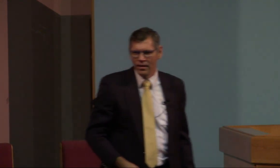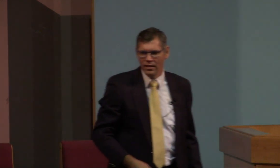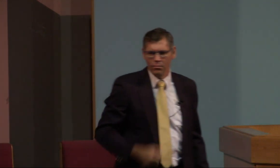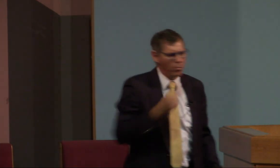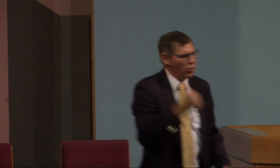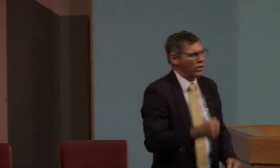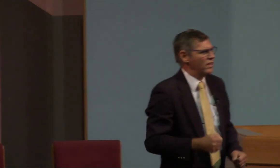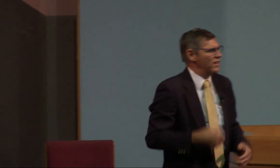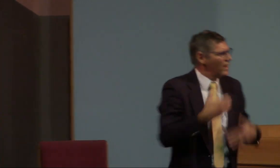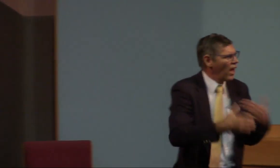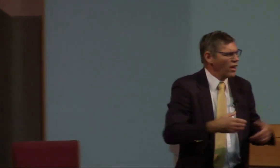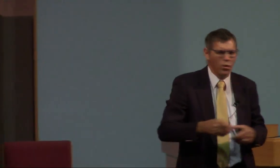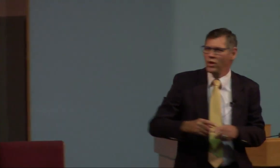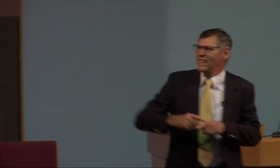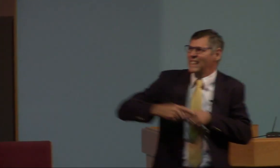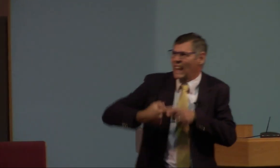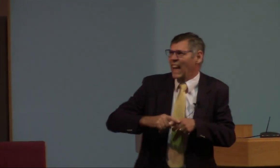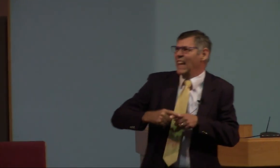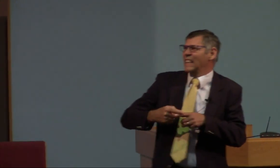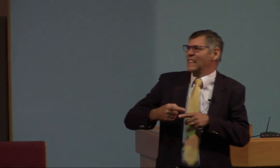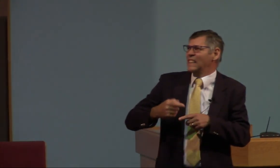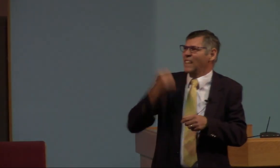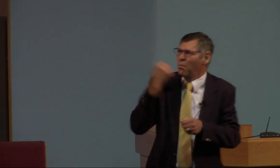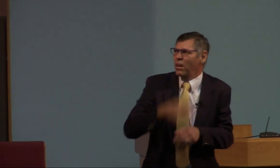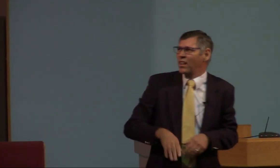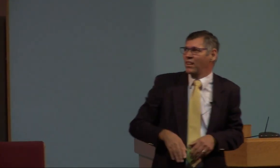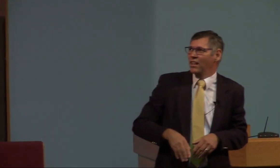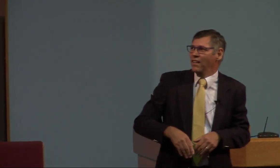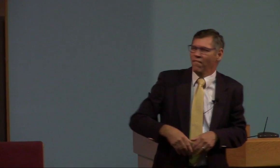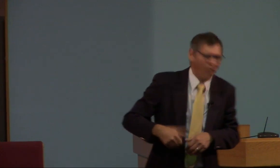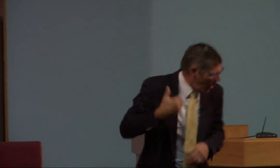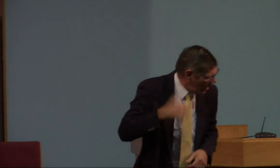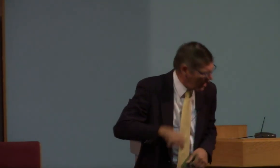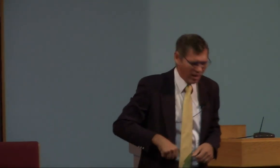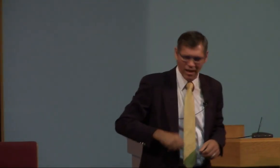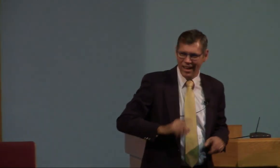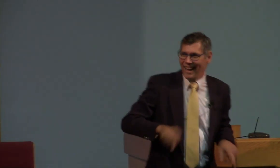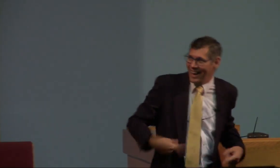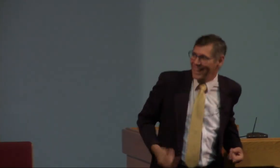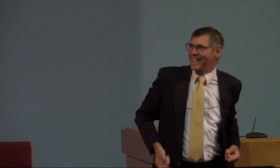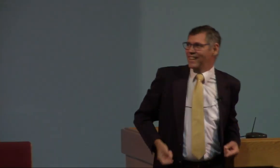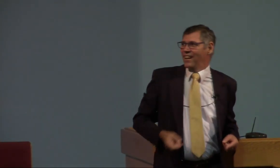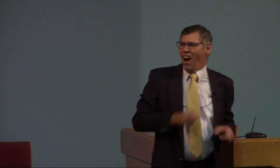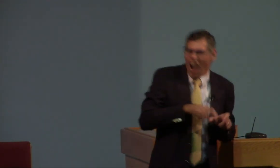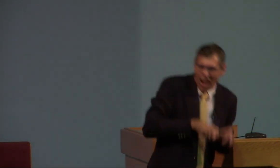Maar Moses net aanhou stry en jammer en wil nie en kan nie en hakkel en